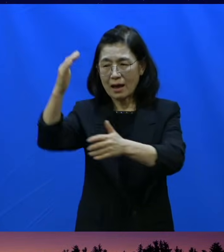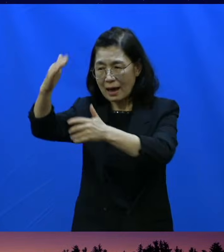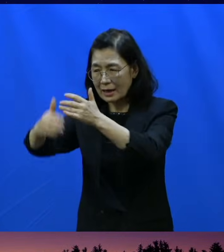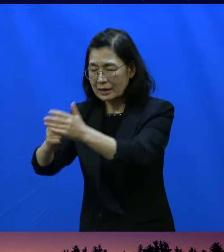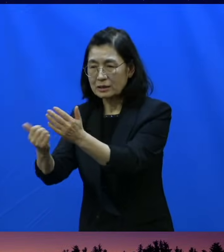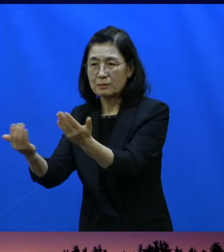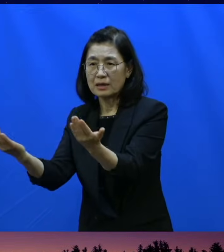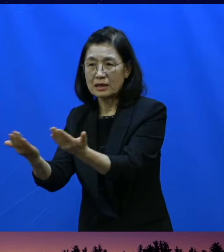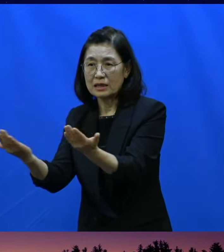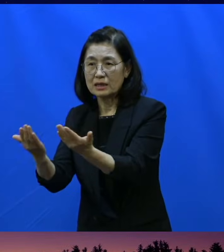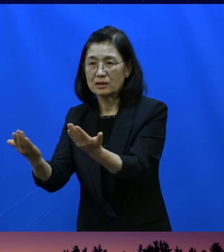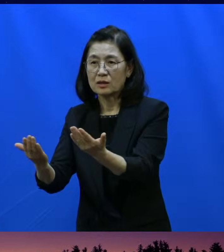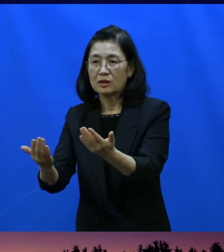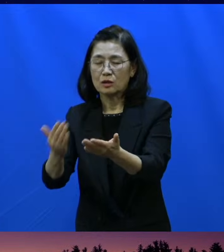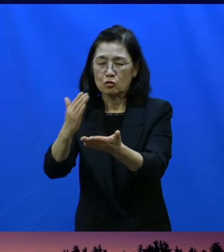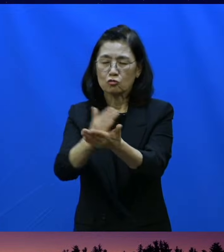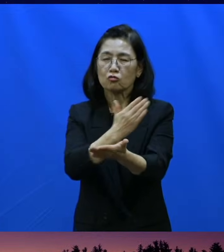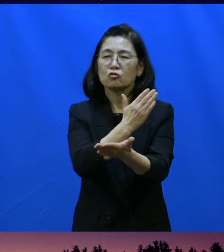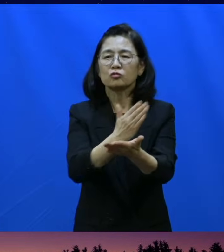원리를 알고 있어요.